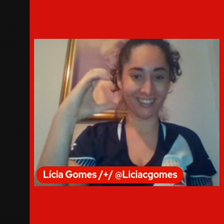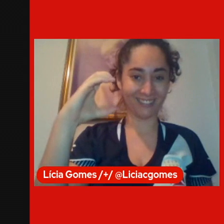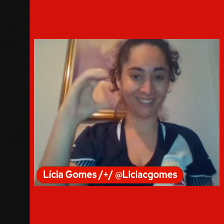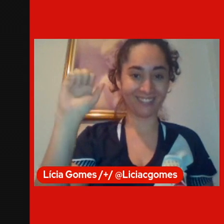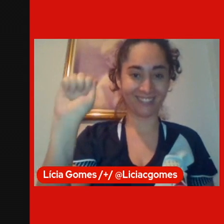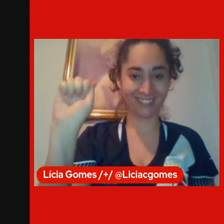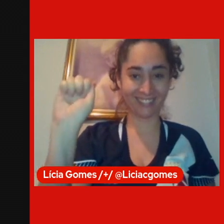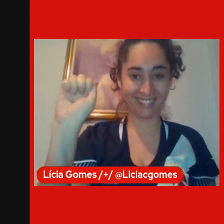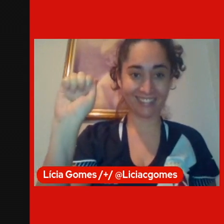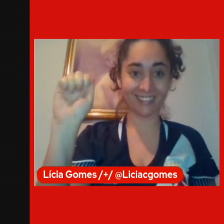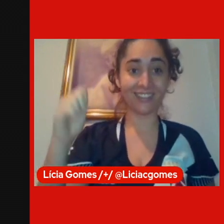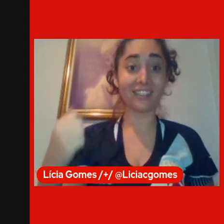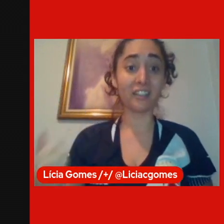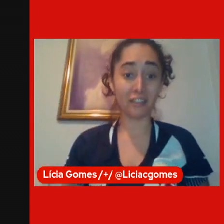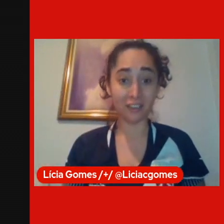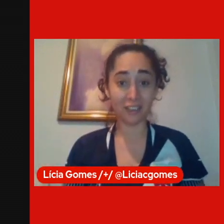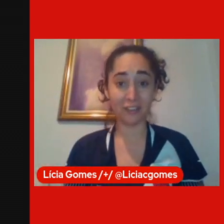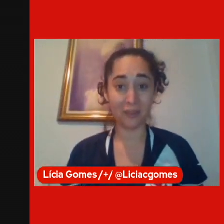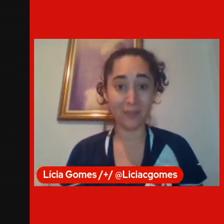casaca.